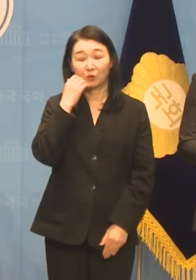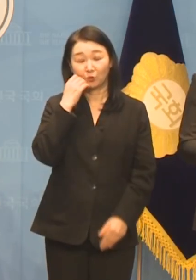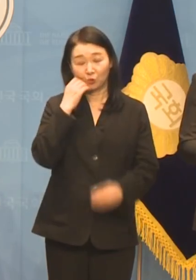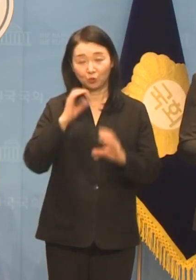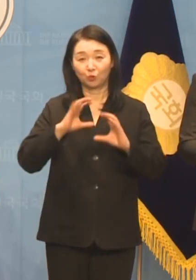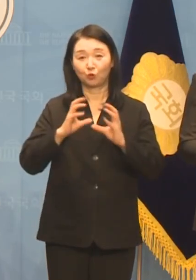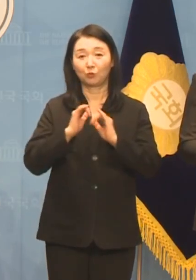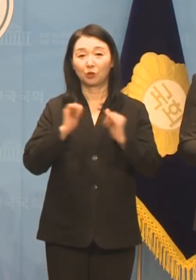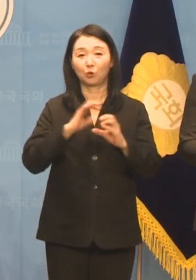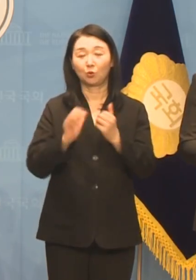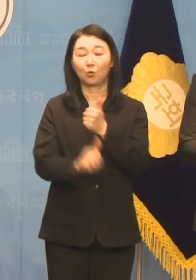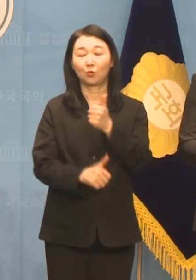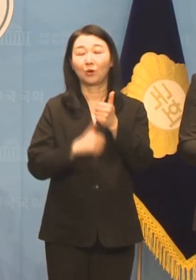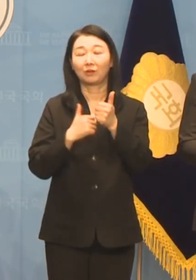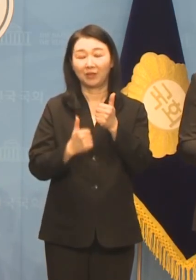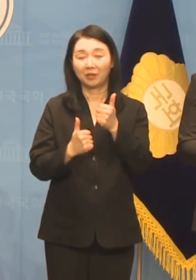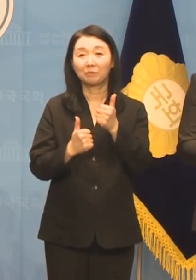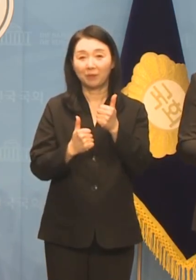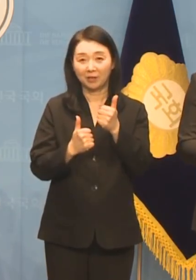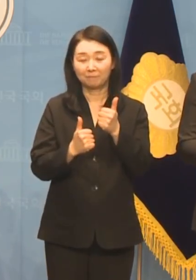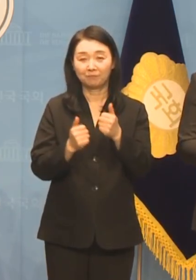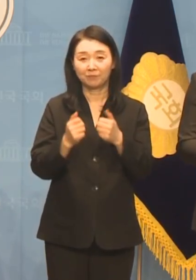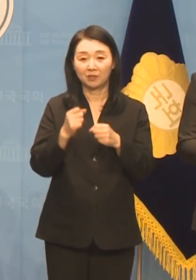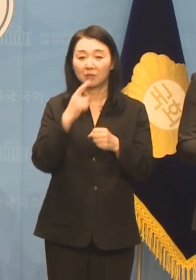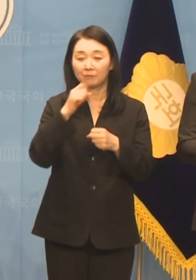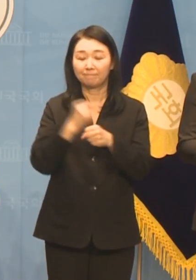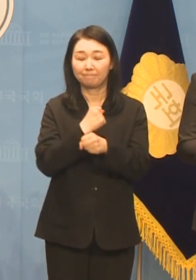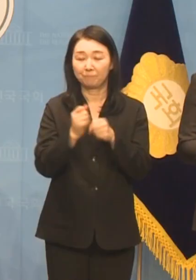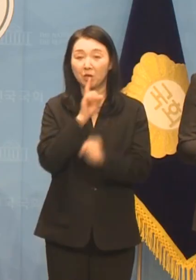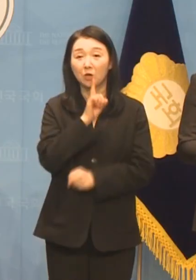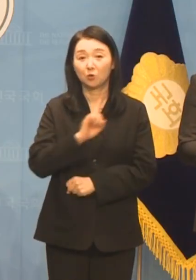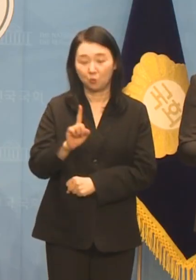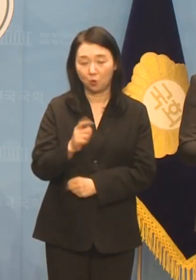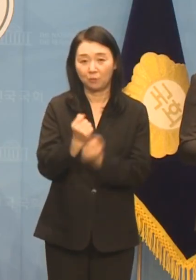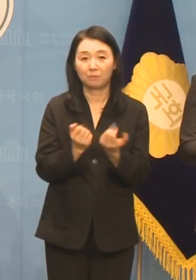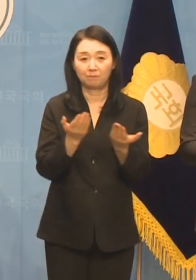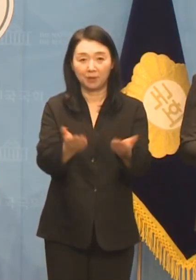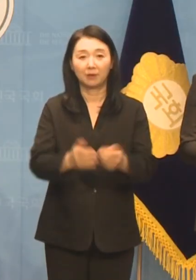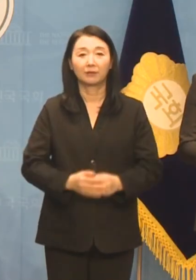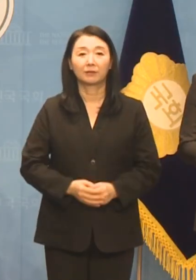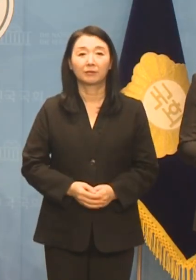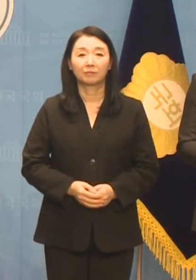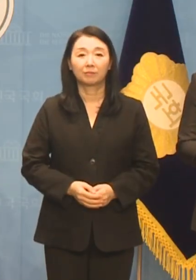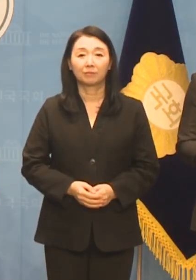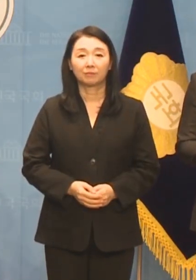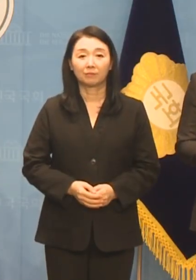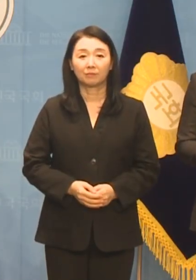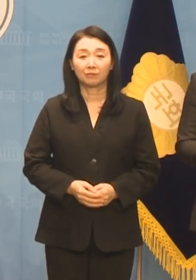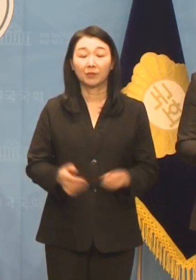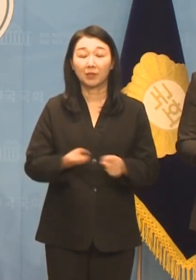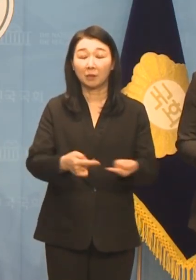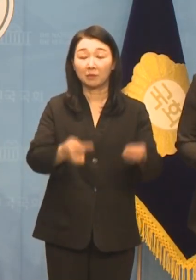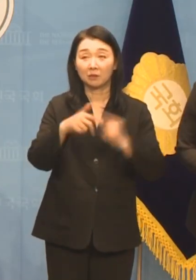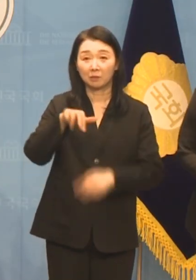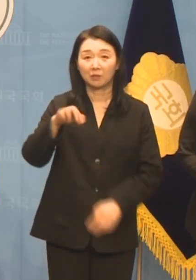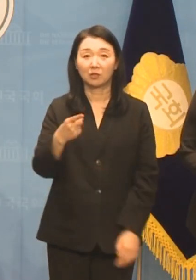국민소통위원회 4월 11일 금요일 민주파출소 제보 및 주요 대응 현황 브리핑 드리겠습니다. 함께하신